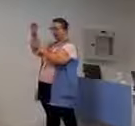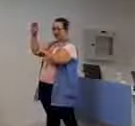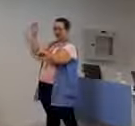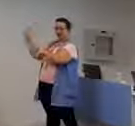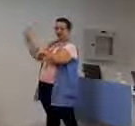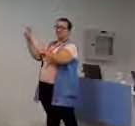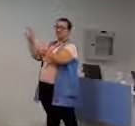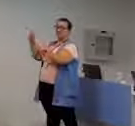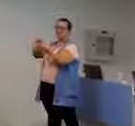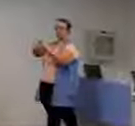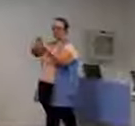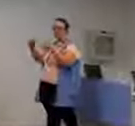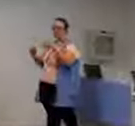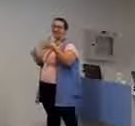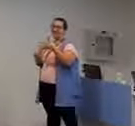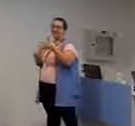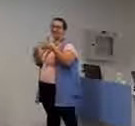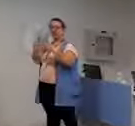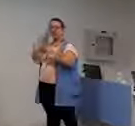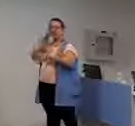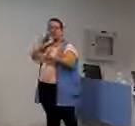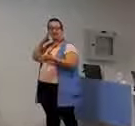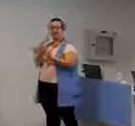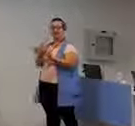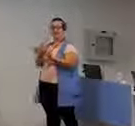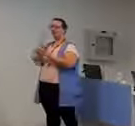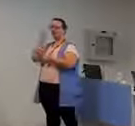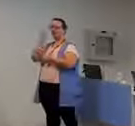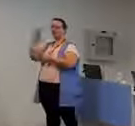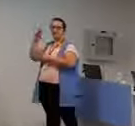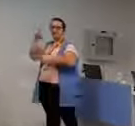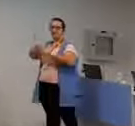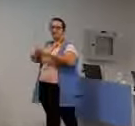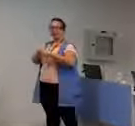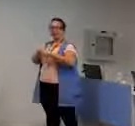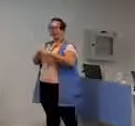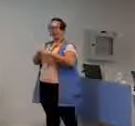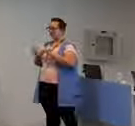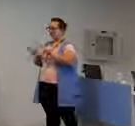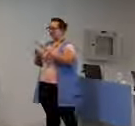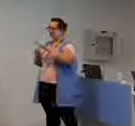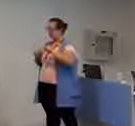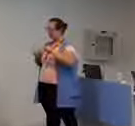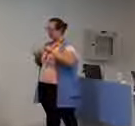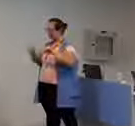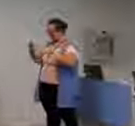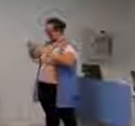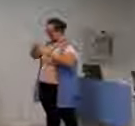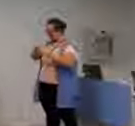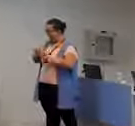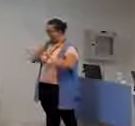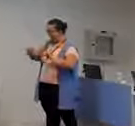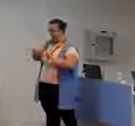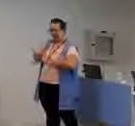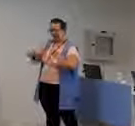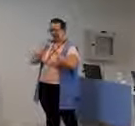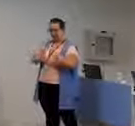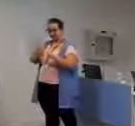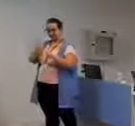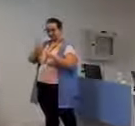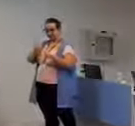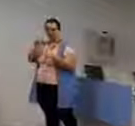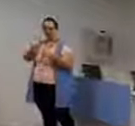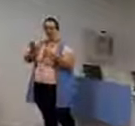as verticalizações que nós acreditamos serem as principais do mercado. Okay? Então, uma delas é a área